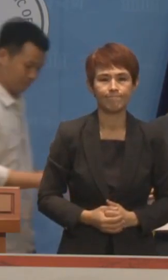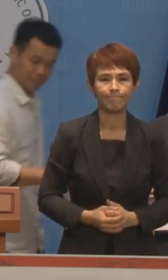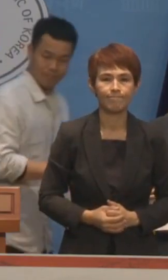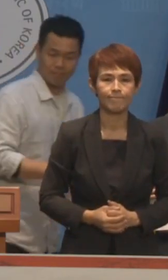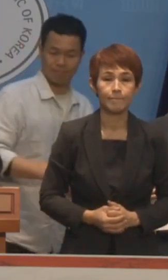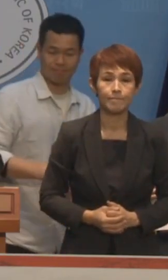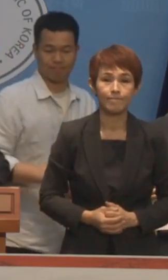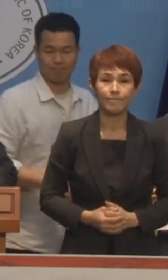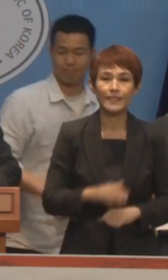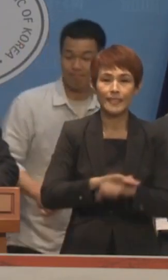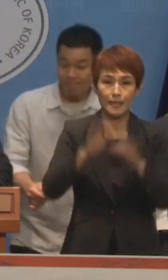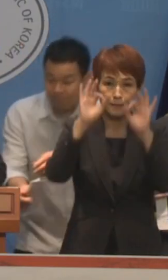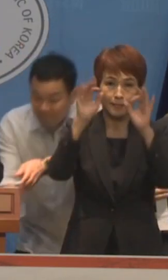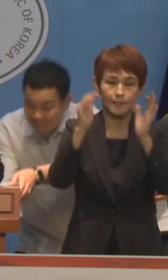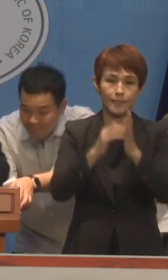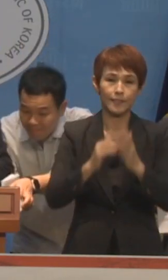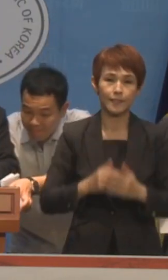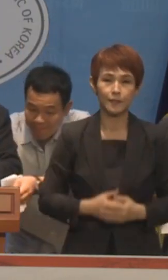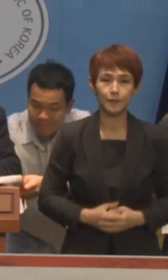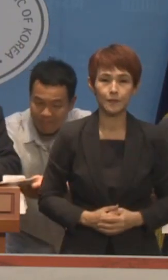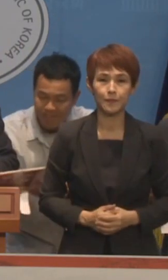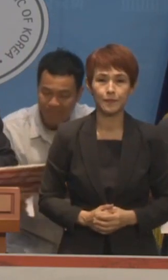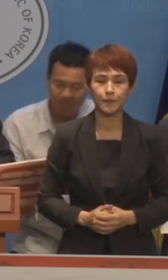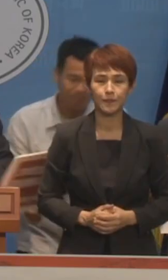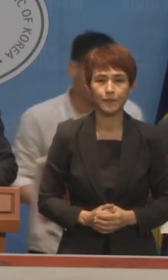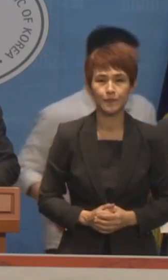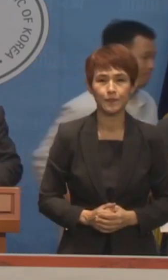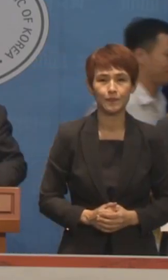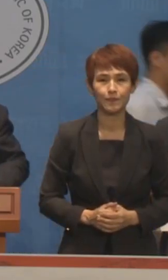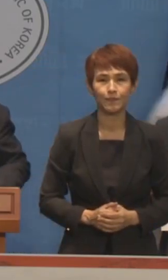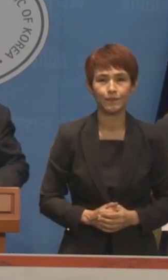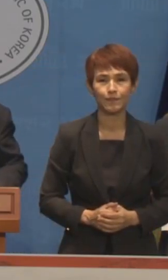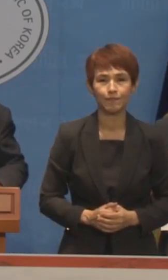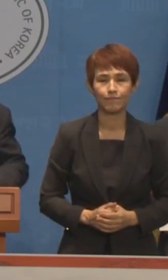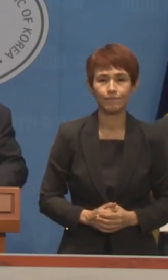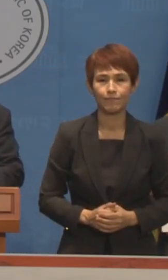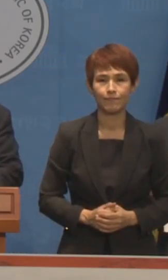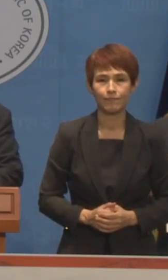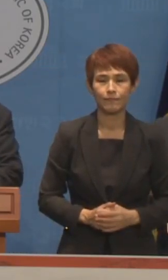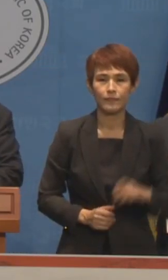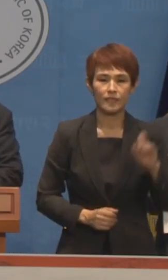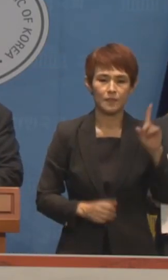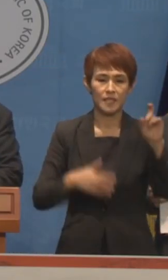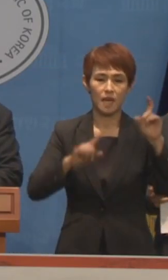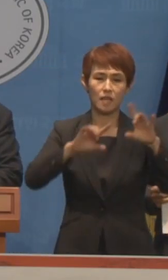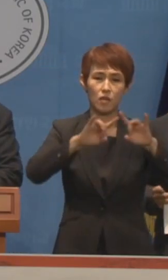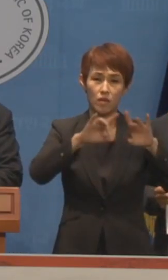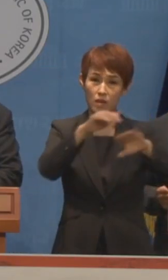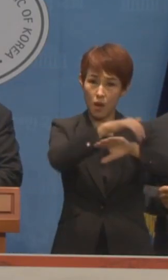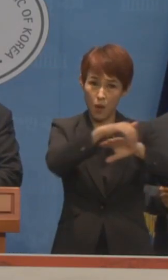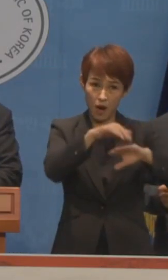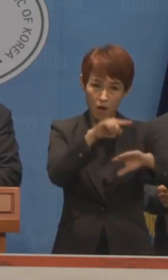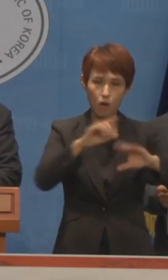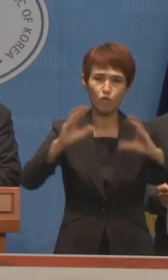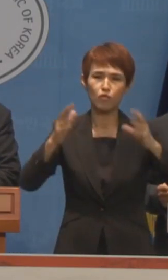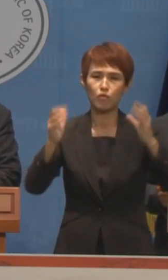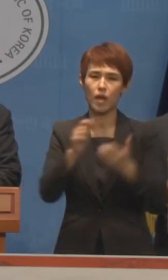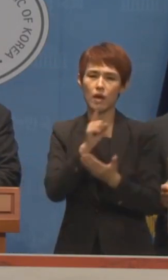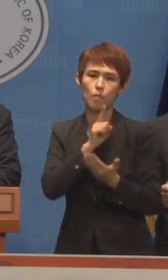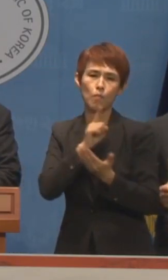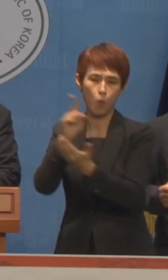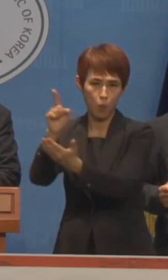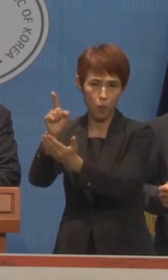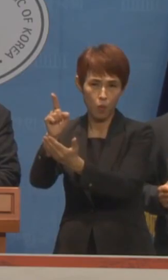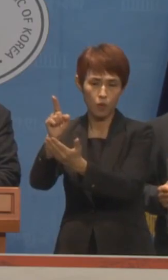예, 발언 잘 들어봤습니다. 앞서 이야기가 나온 것처럼 앞으로 11차 전력수 기본계획은 국회 보고와 그리고